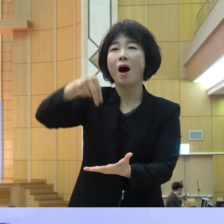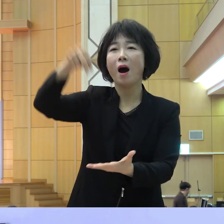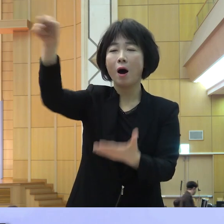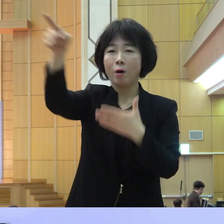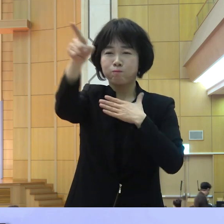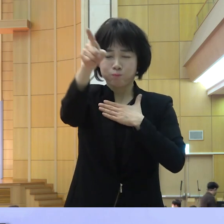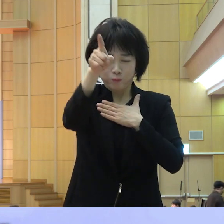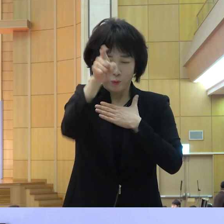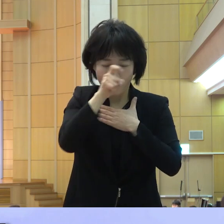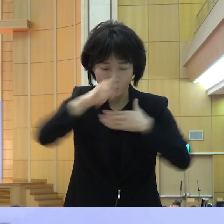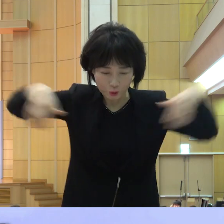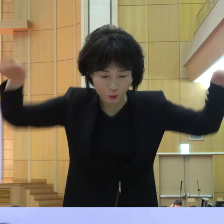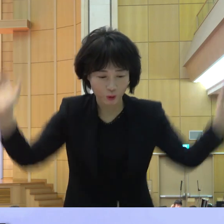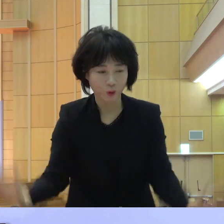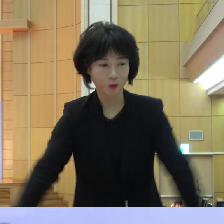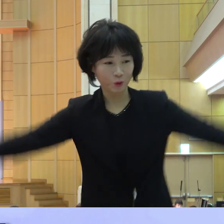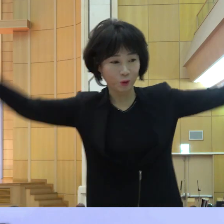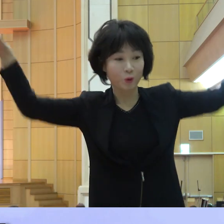올라가